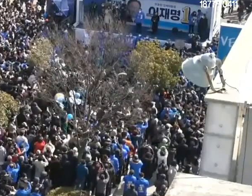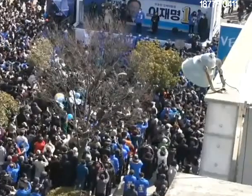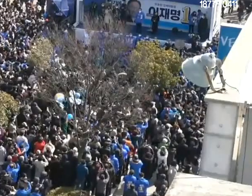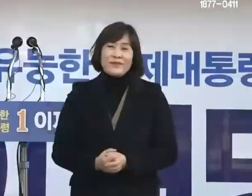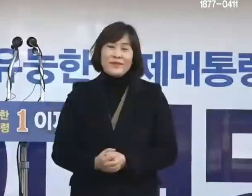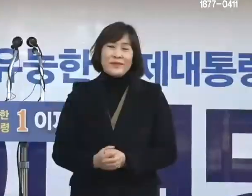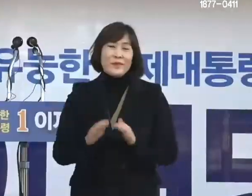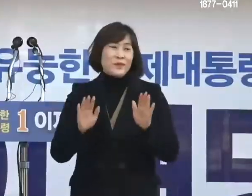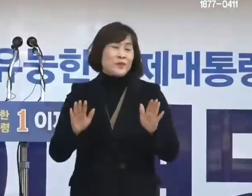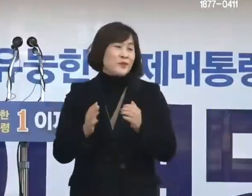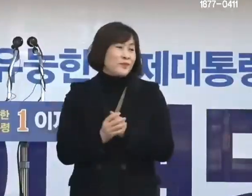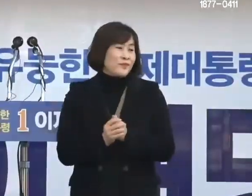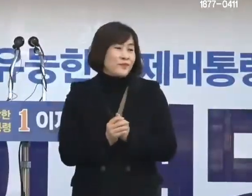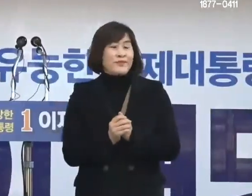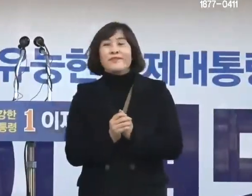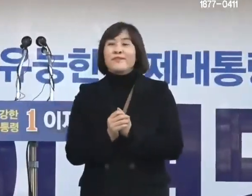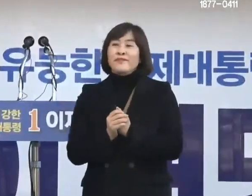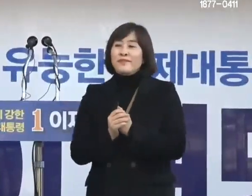그런데